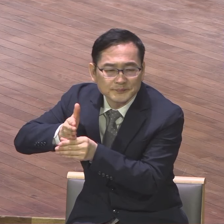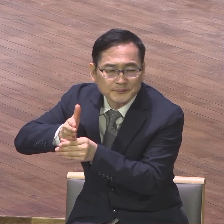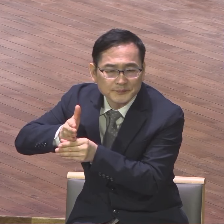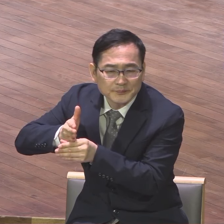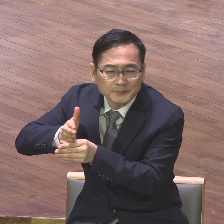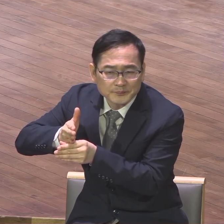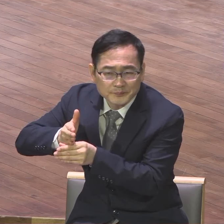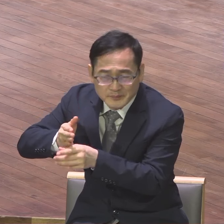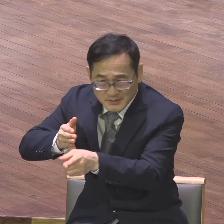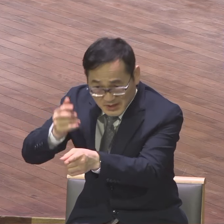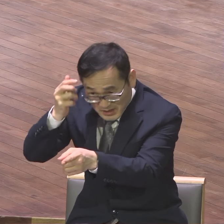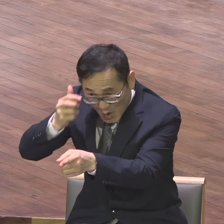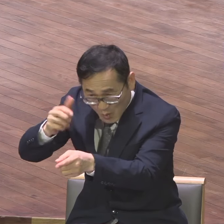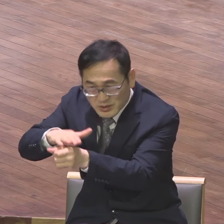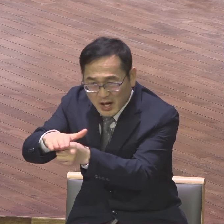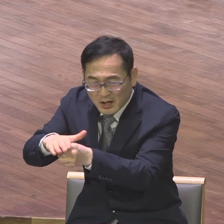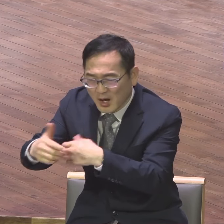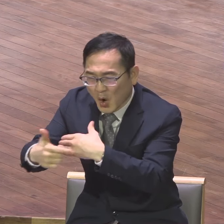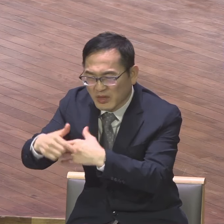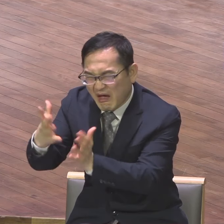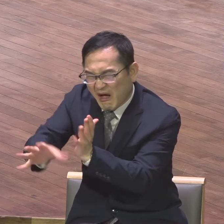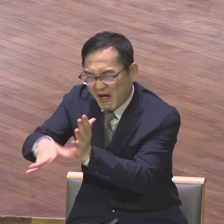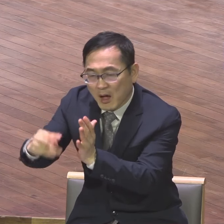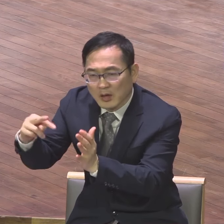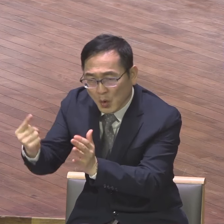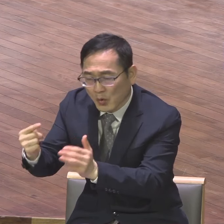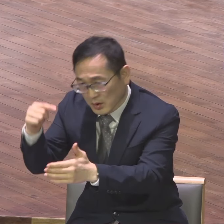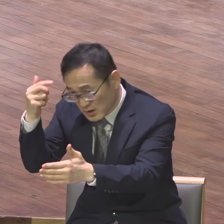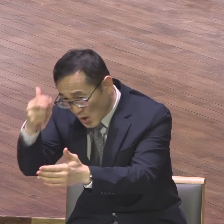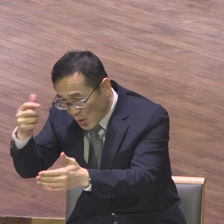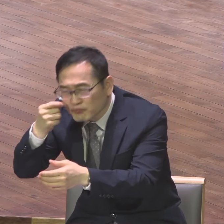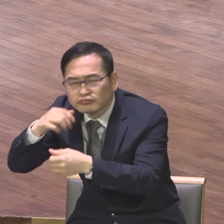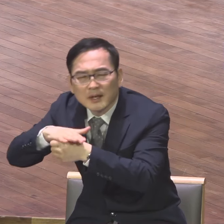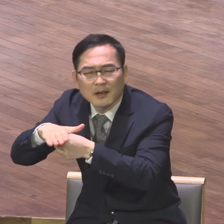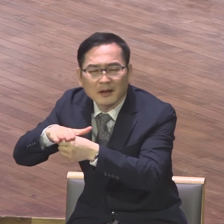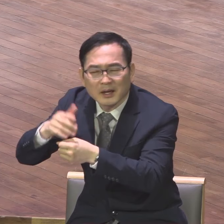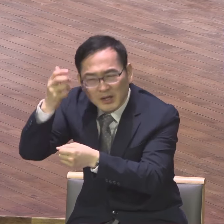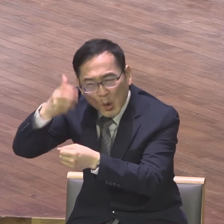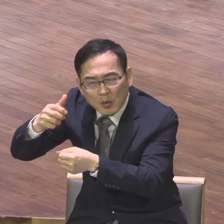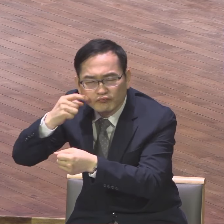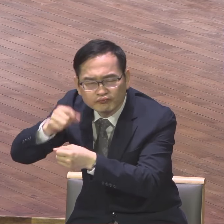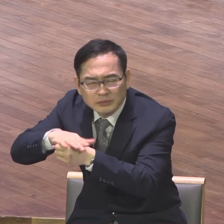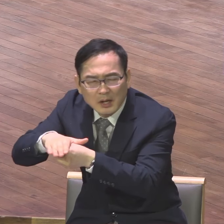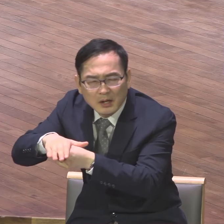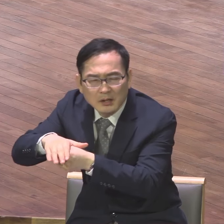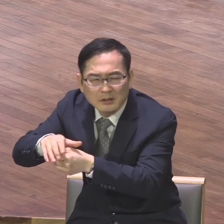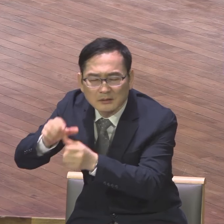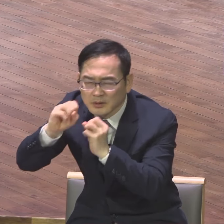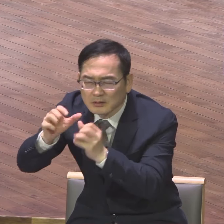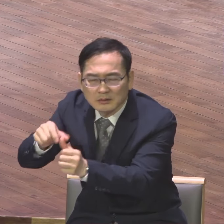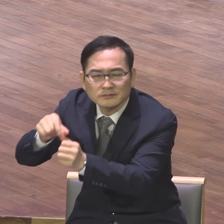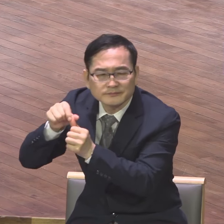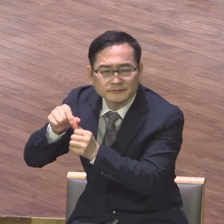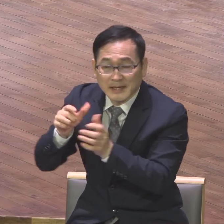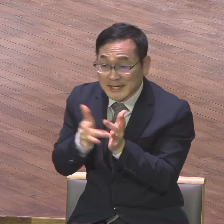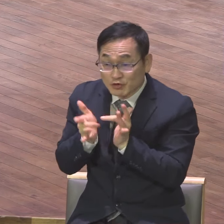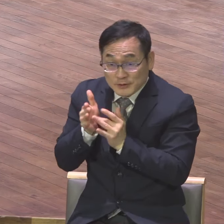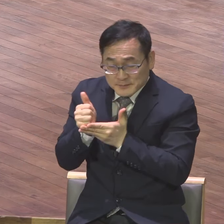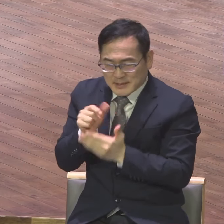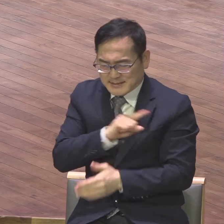그 영혼을 사랑하는 그 사랑. 자, 예수님이 보여주신 최고의 사랑의 모습이